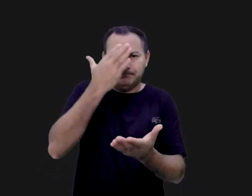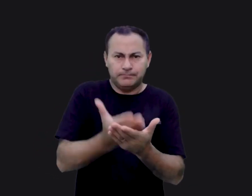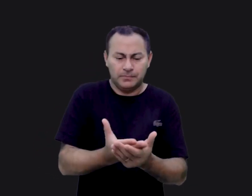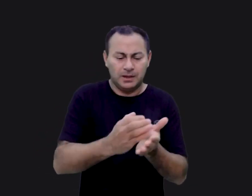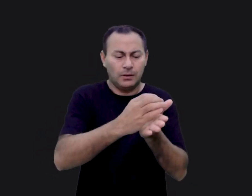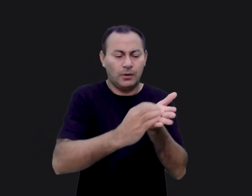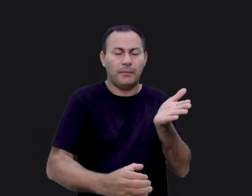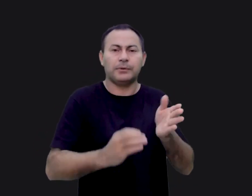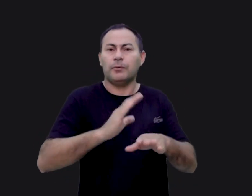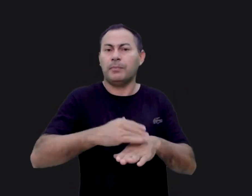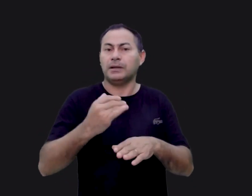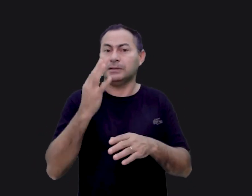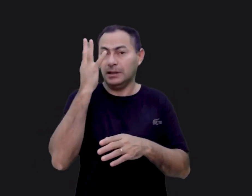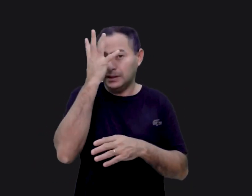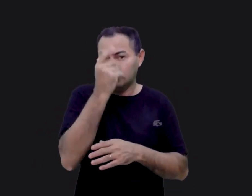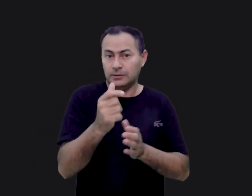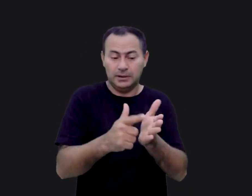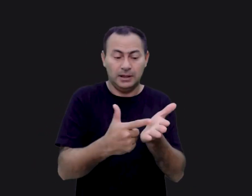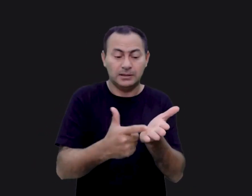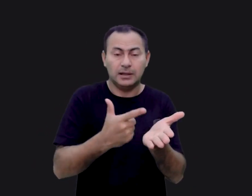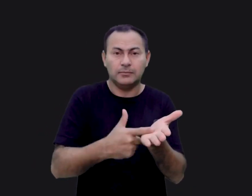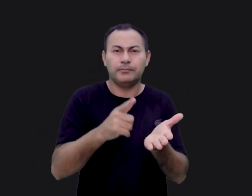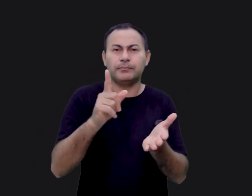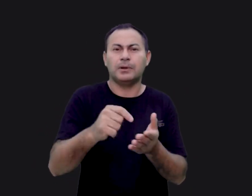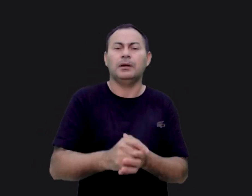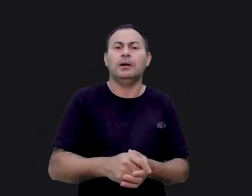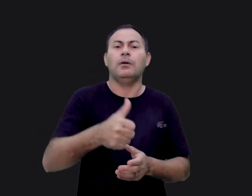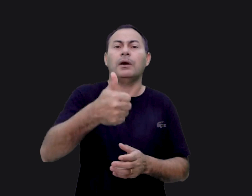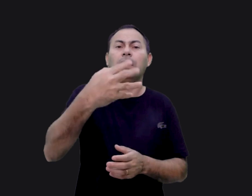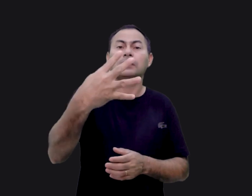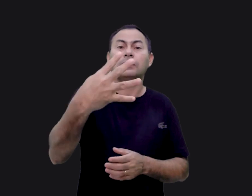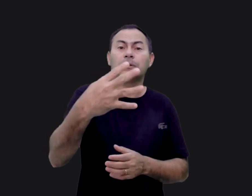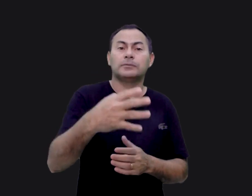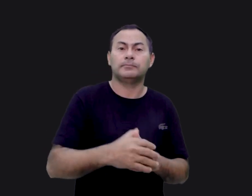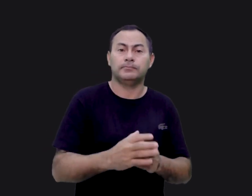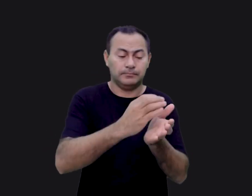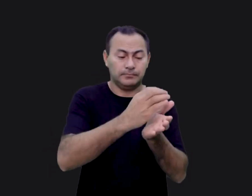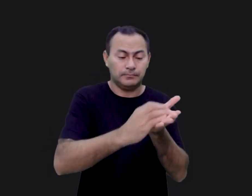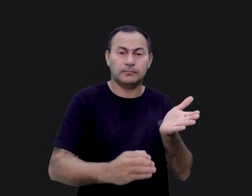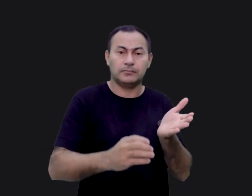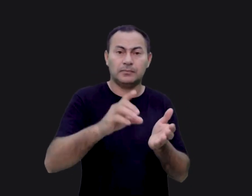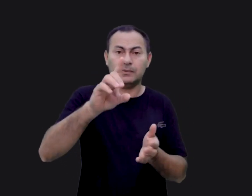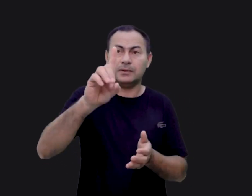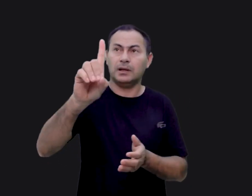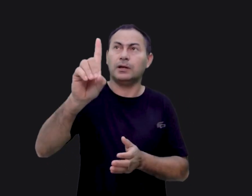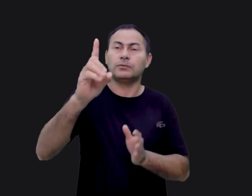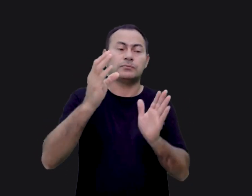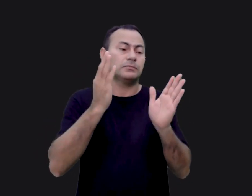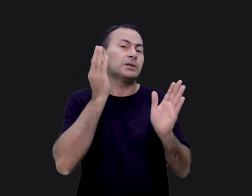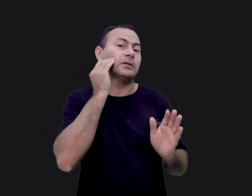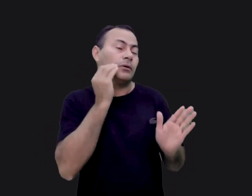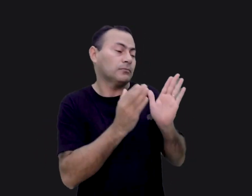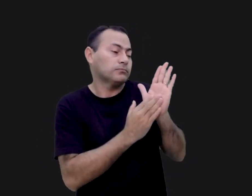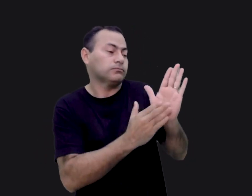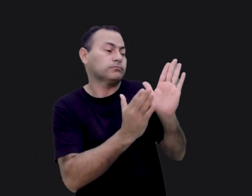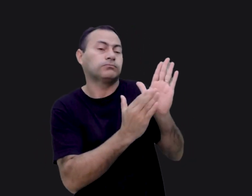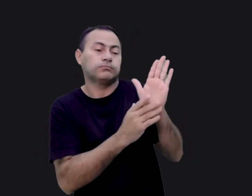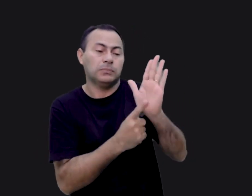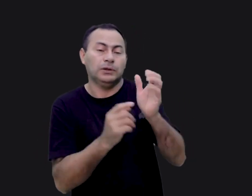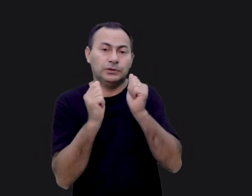convenço, de que o capítulo mais impressionante desse livro é o 14. Nesse capítulo, Deus tentou provar que estava com eles